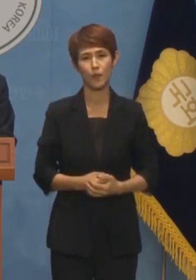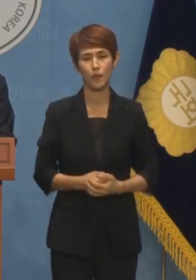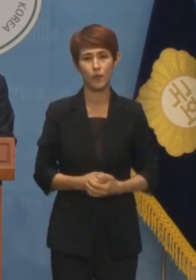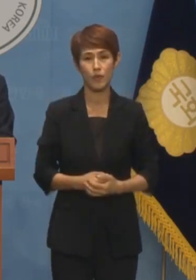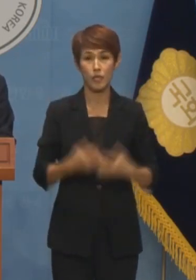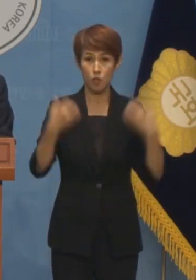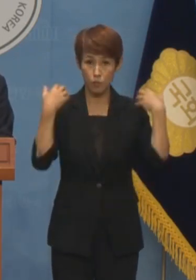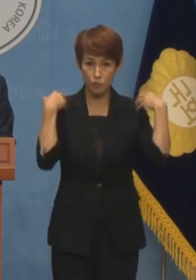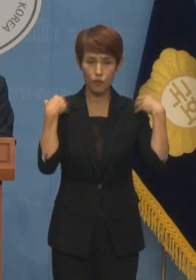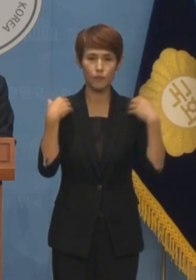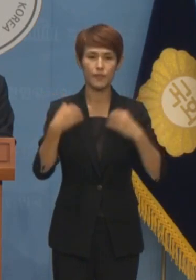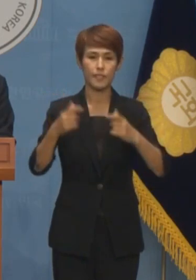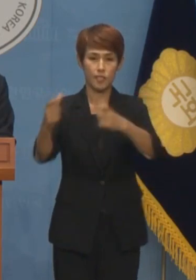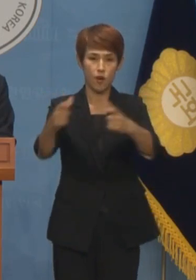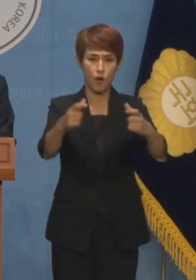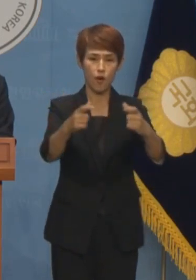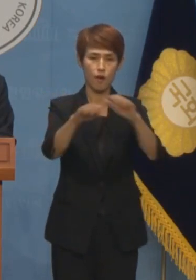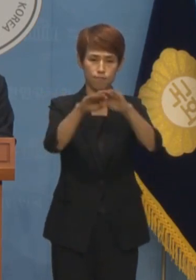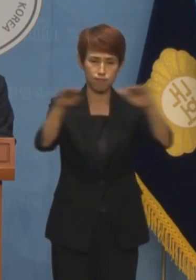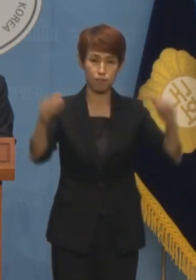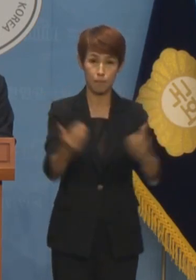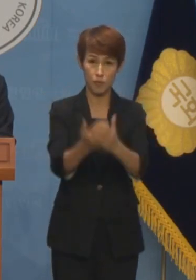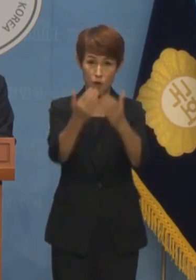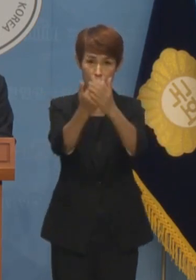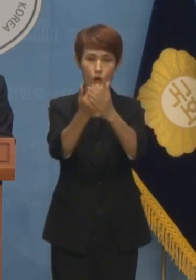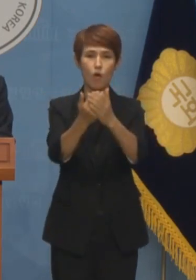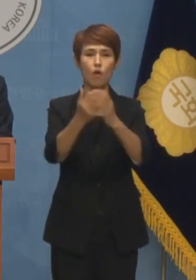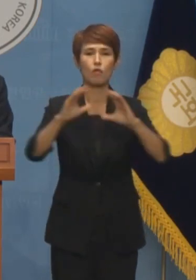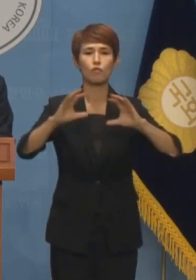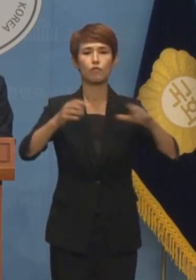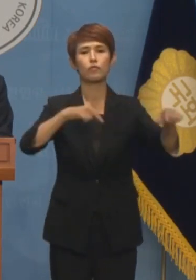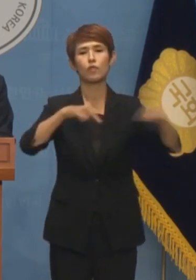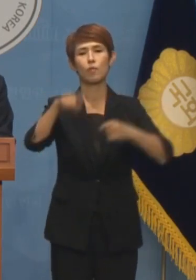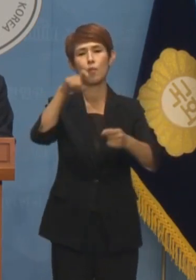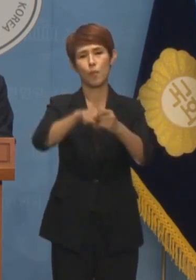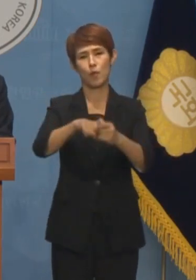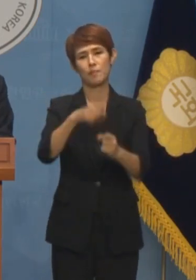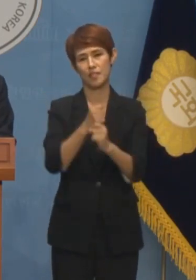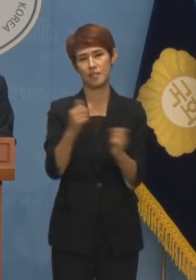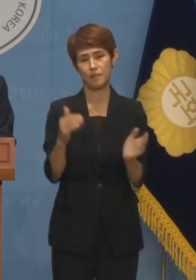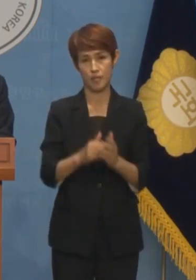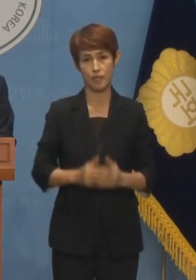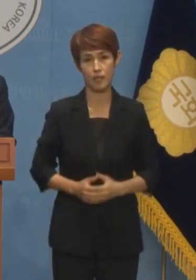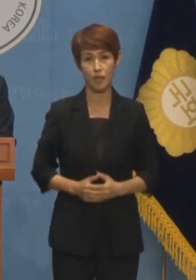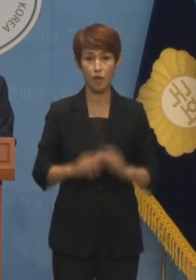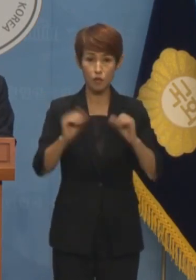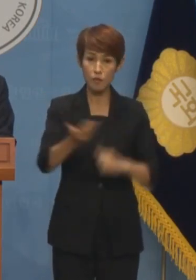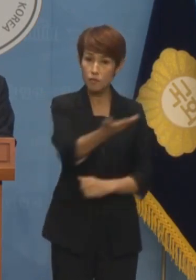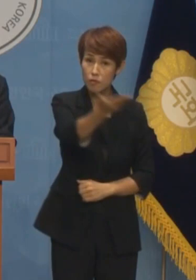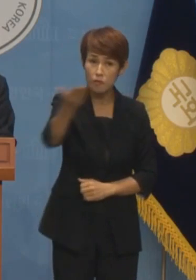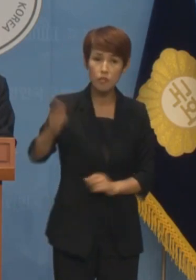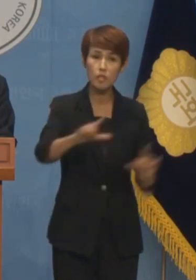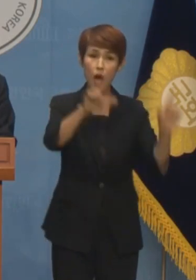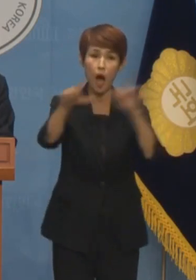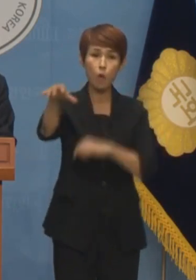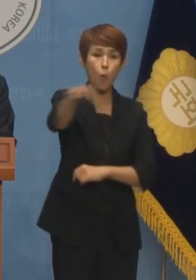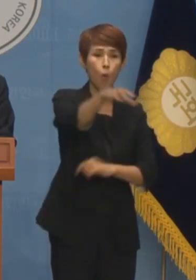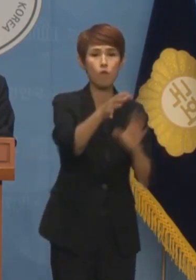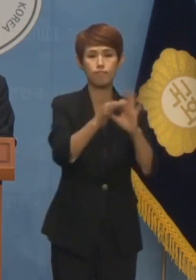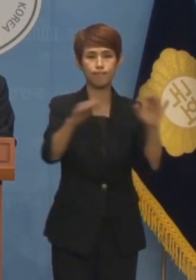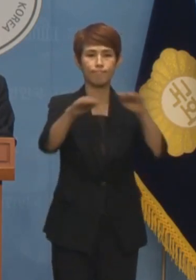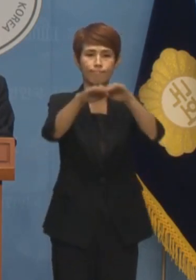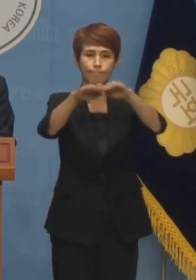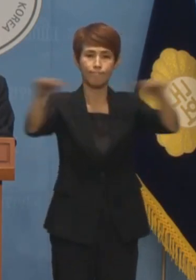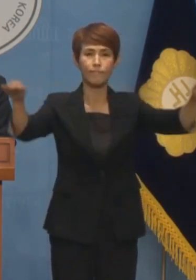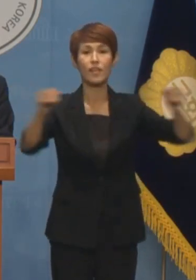국정 목표로 삼았습니다. 정부의 국정 목표처럼 우리 국민들은 어디에 살든 균등한